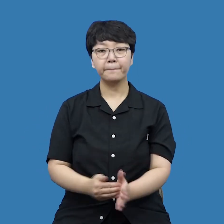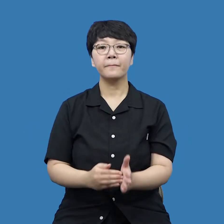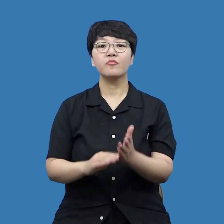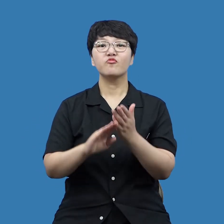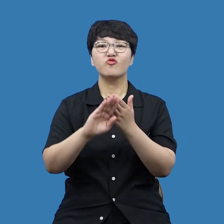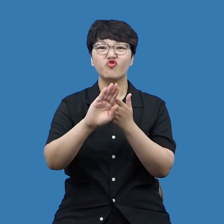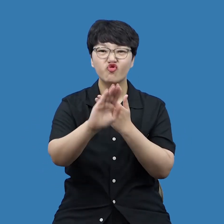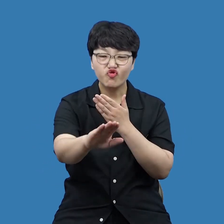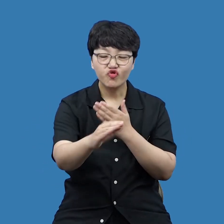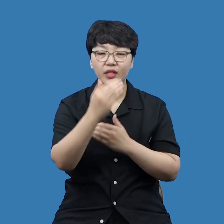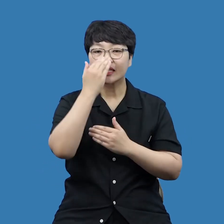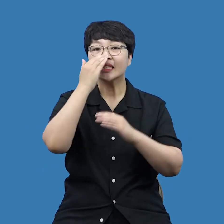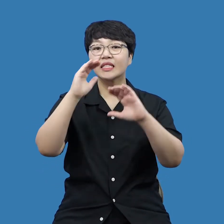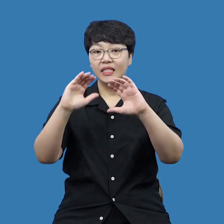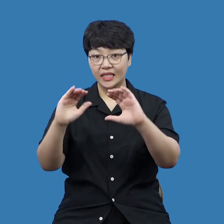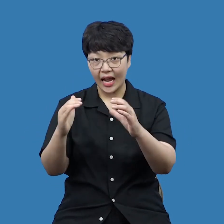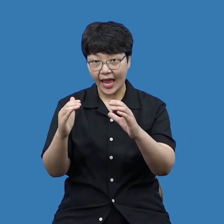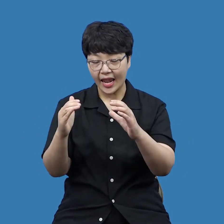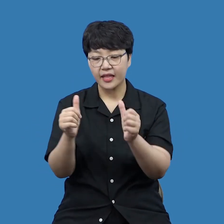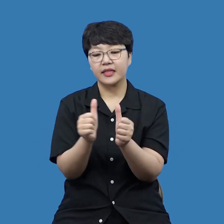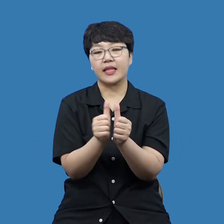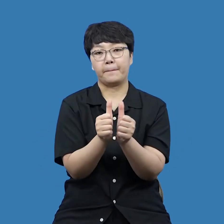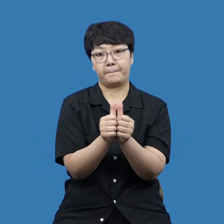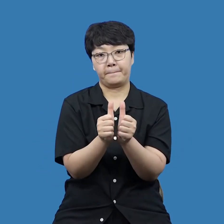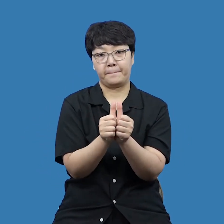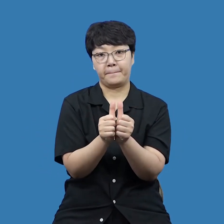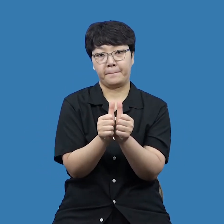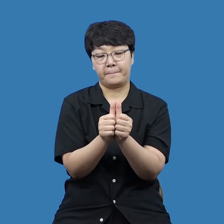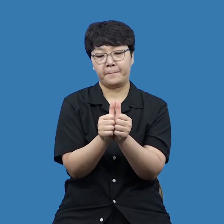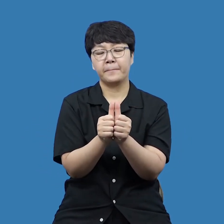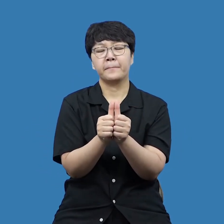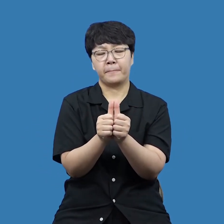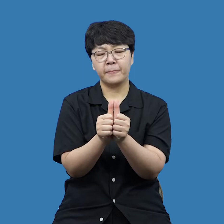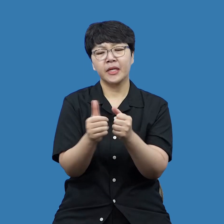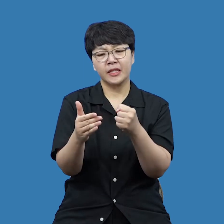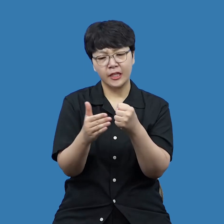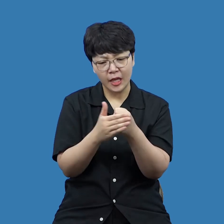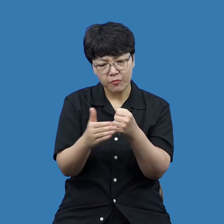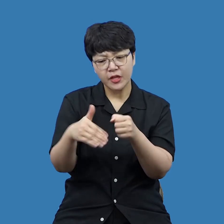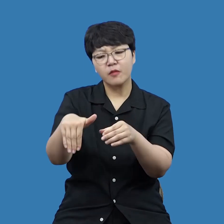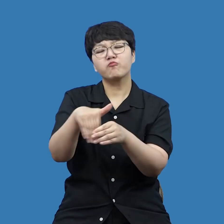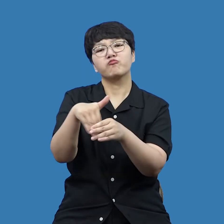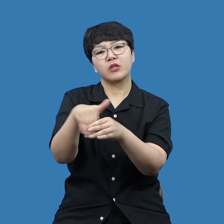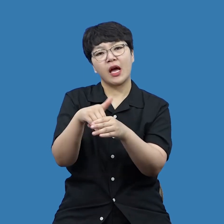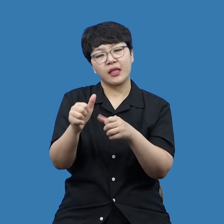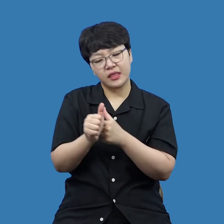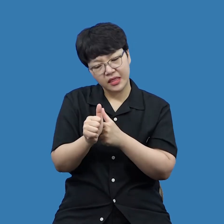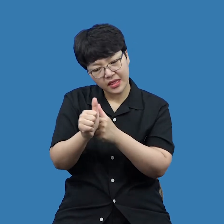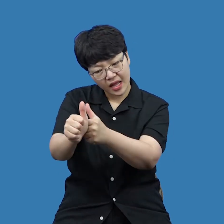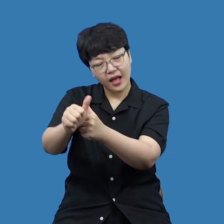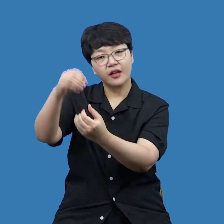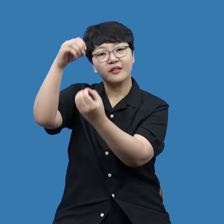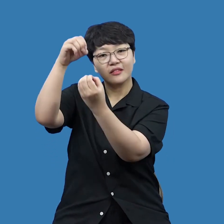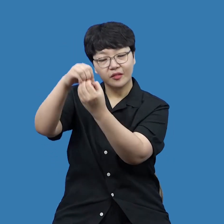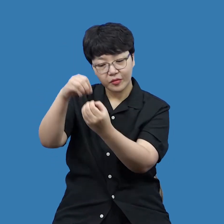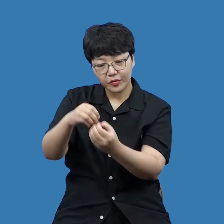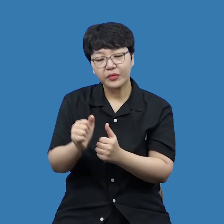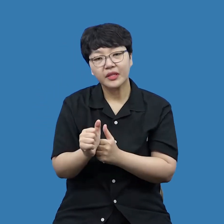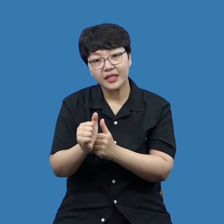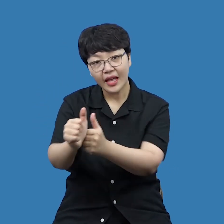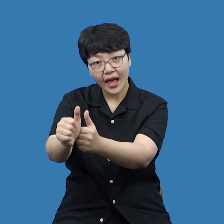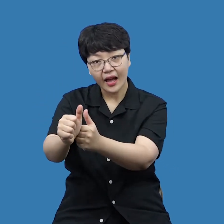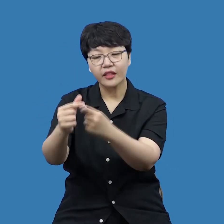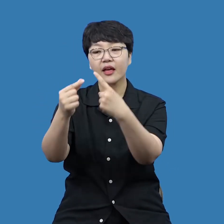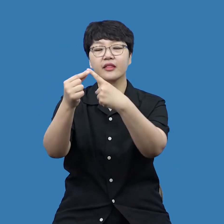그분이 유태인의 남자로서 통과해야만 했었던 두 가지 의식이 우리에게 소개되고